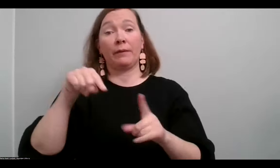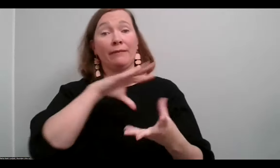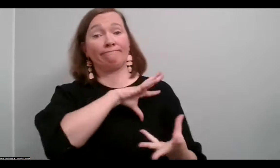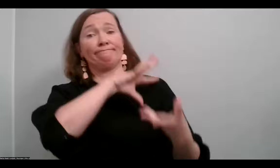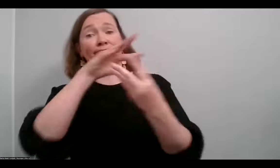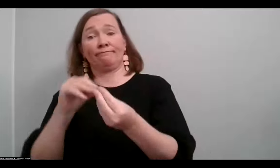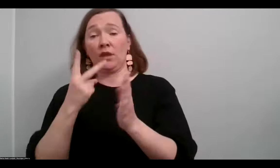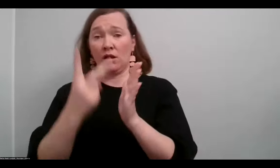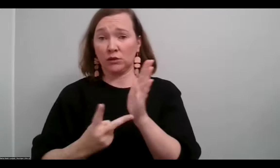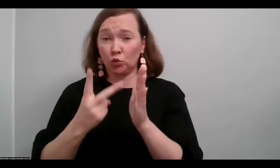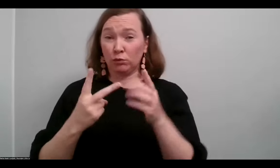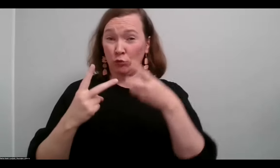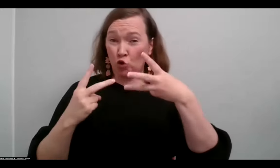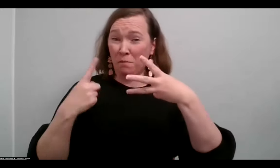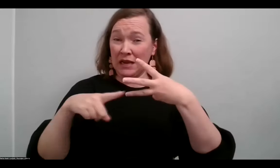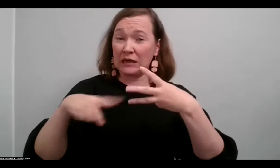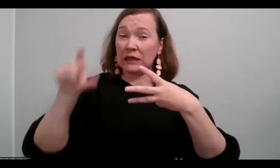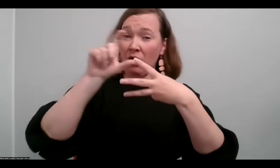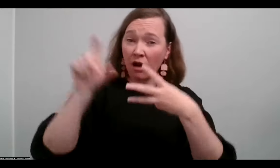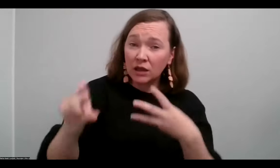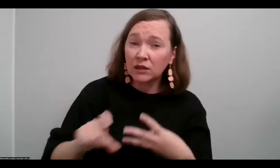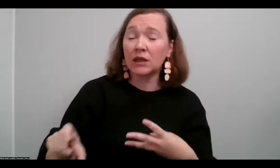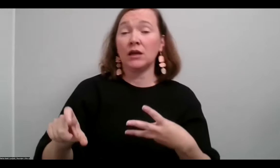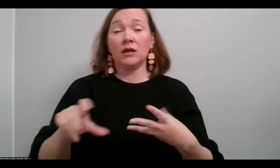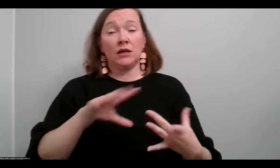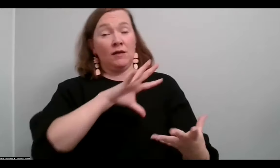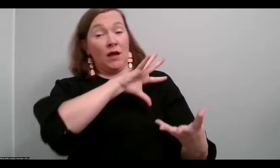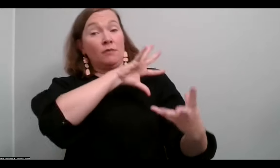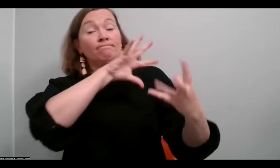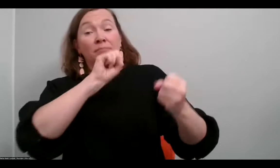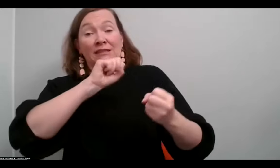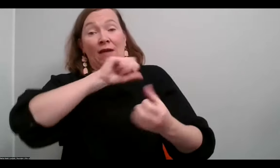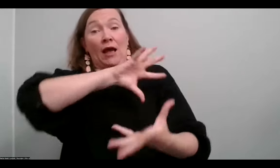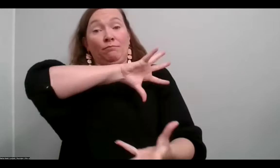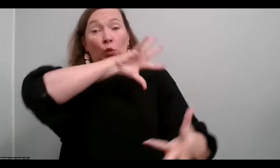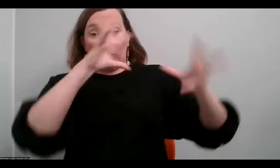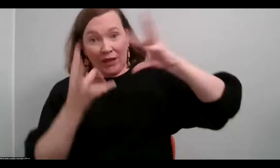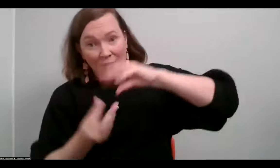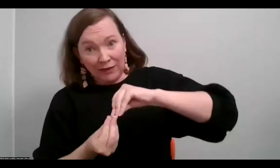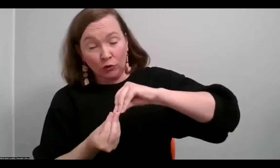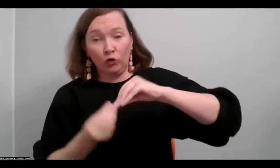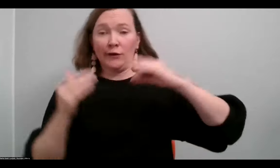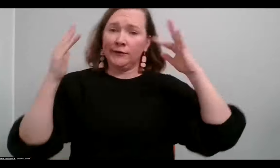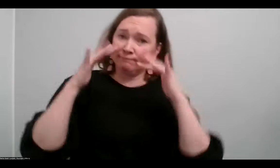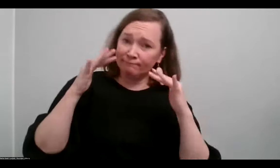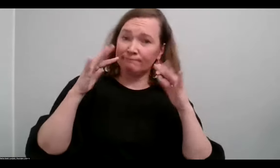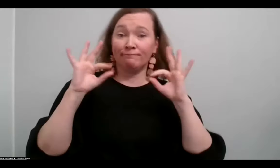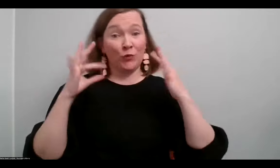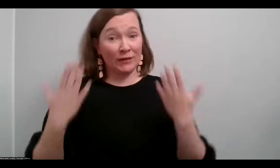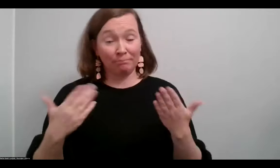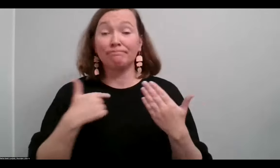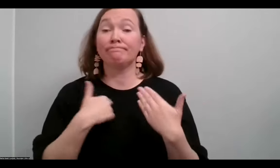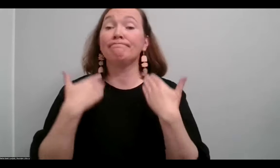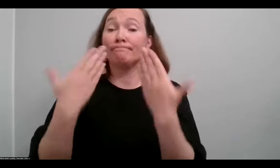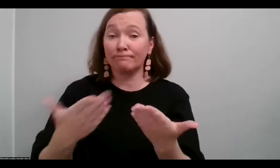osuus alkaa yhteenvedon muodossa. Eli tässä oli kolme eri aihetta ja osuutta. Niin nämä